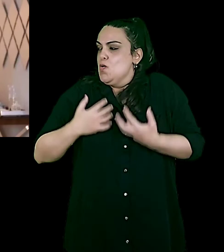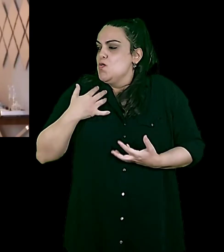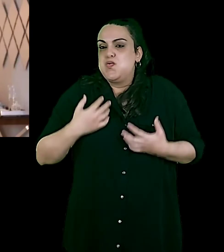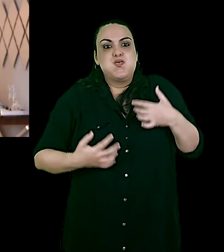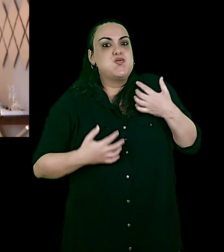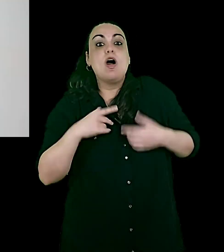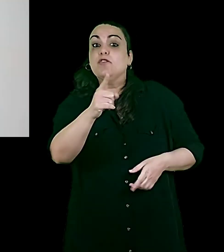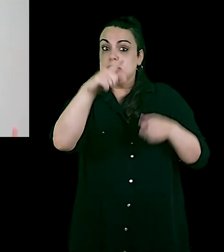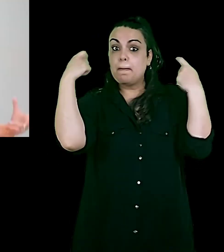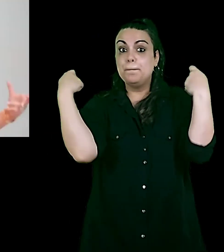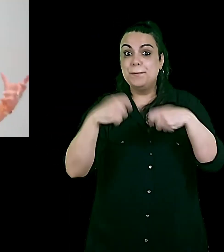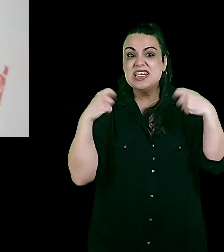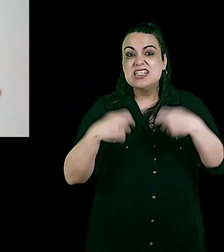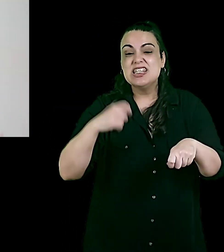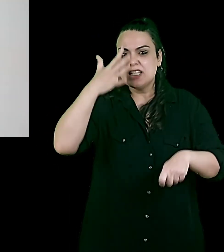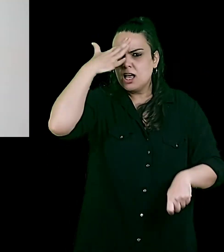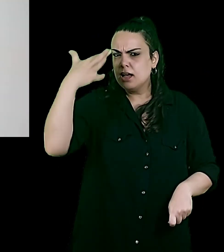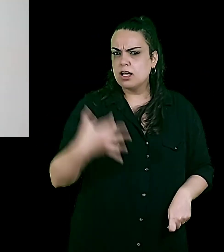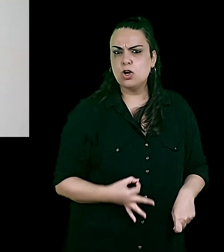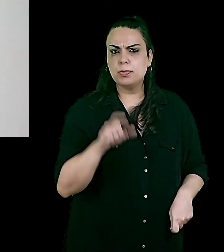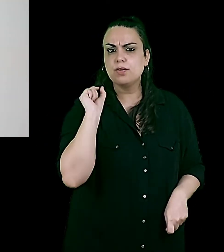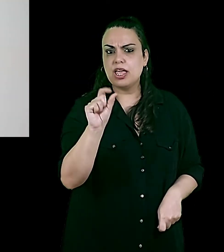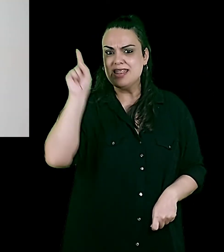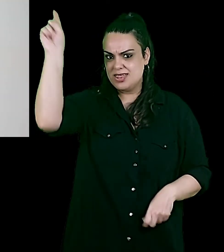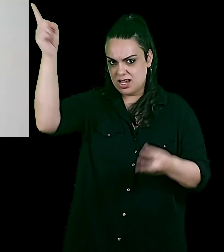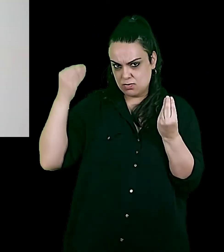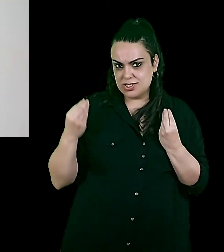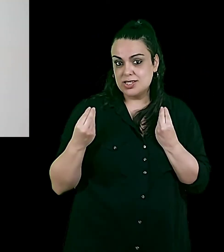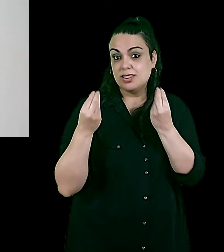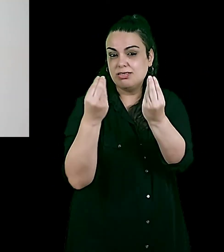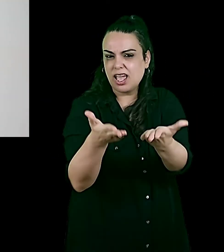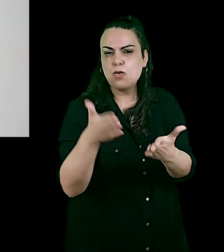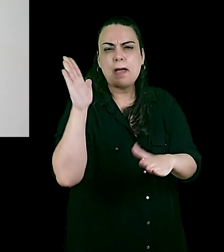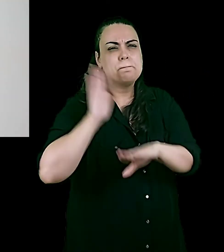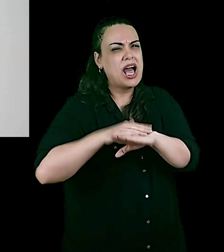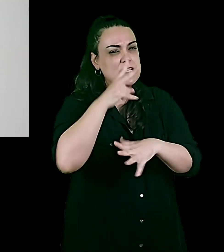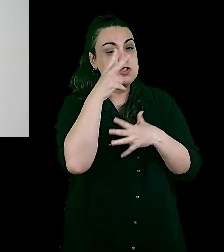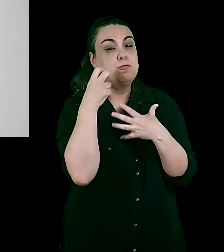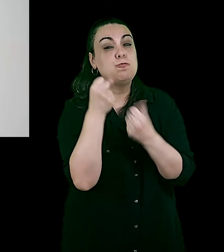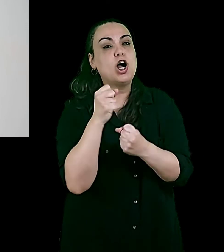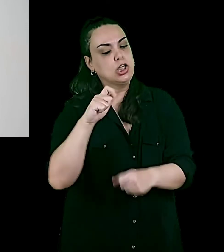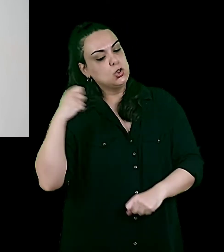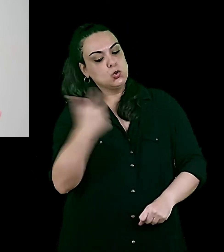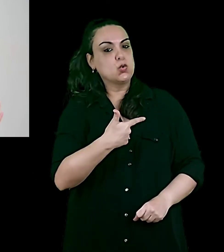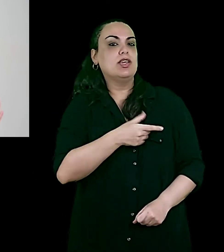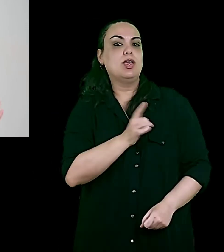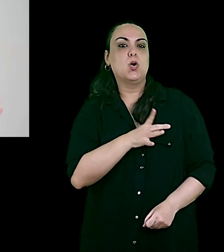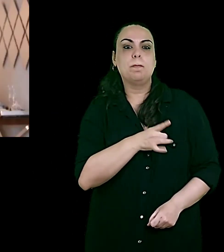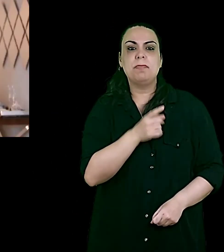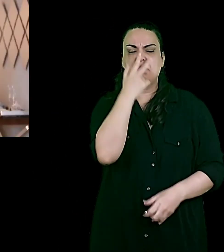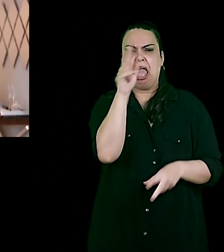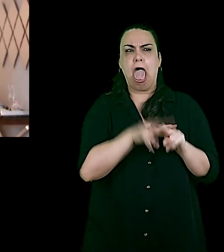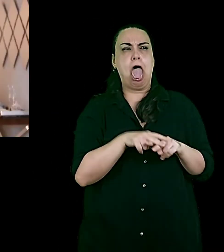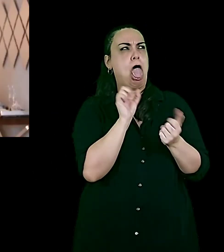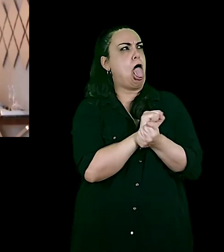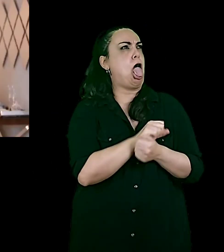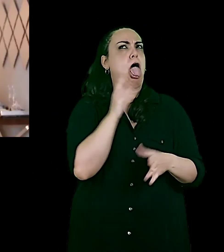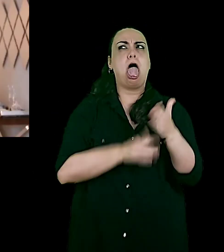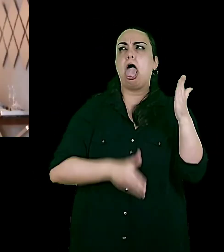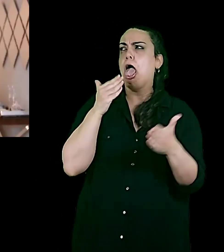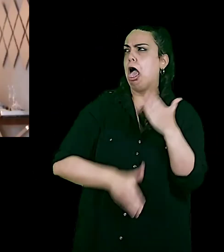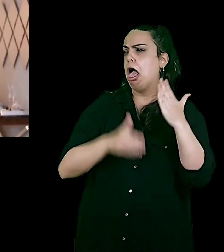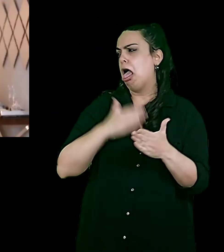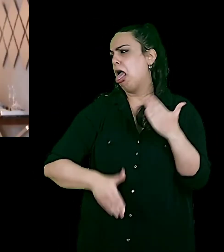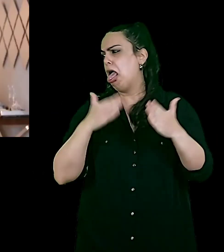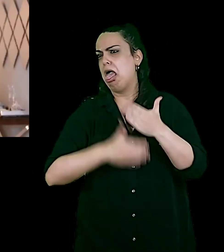de você, você precisa entender que aquilo que Deus te deu é mais forte do que o medo que quer te